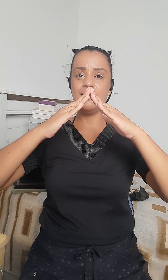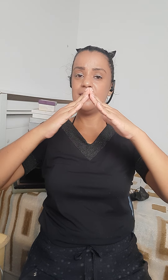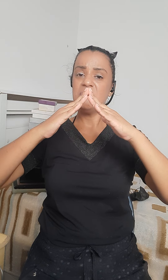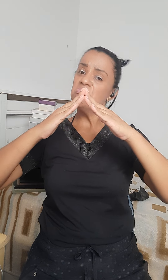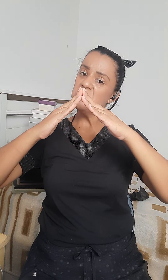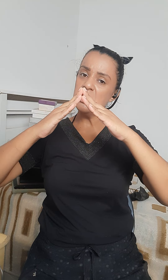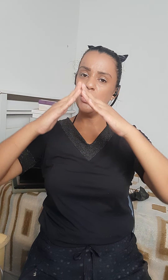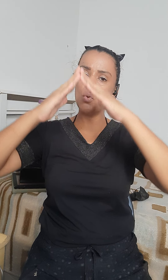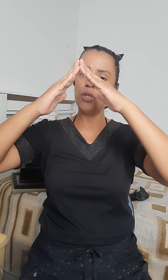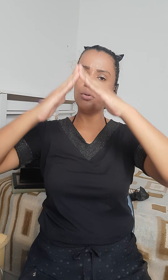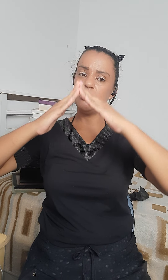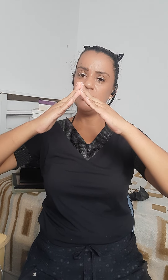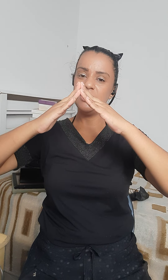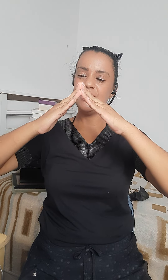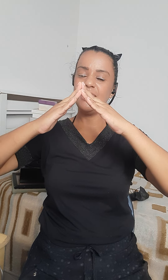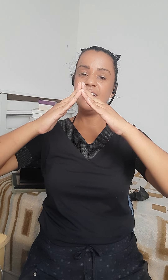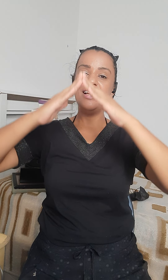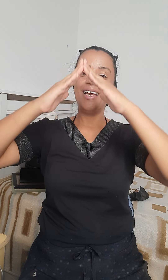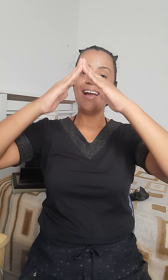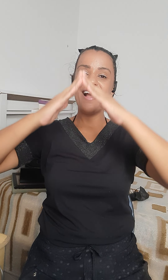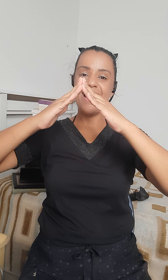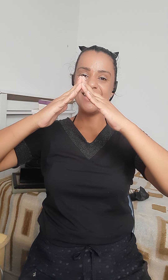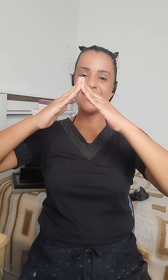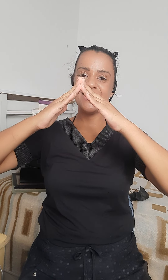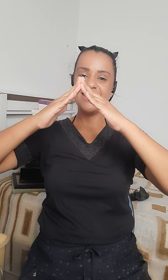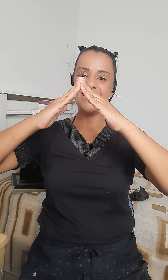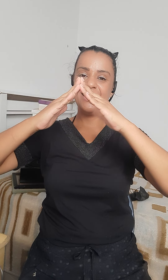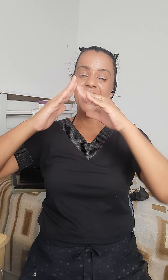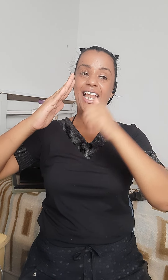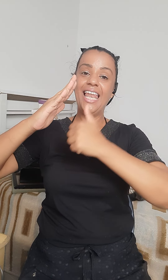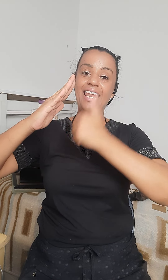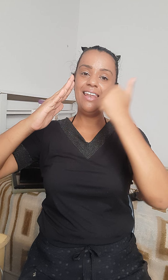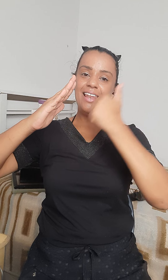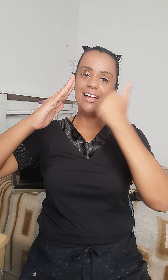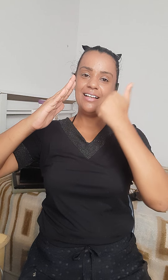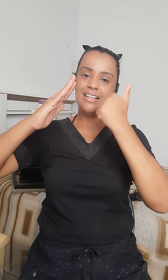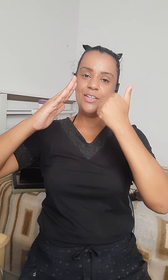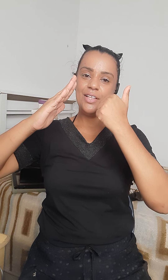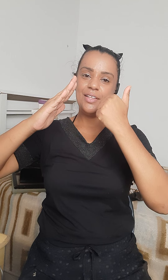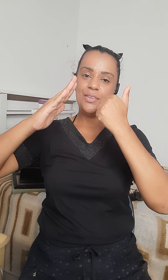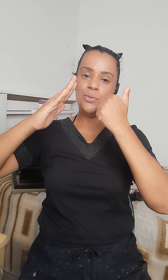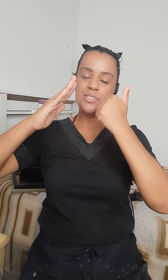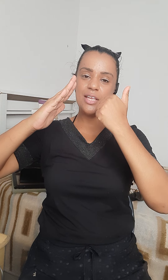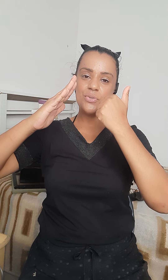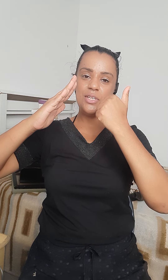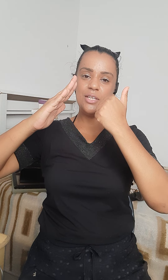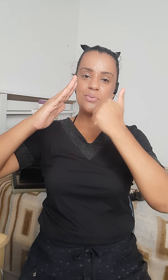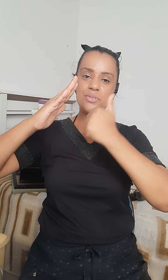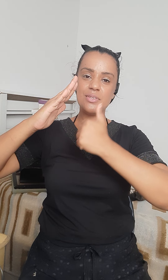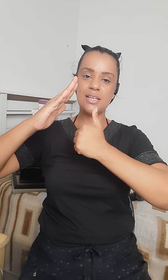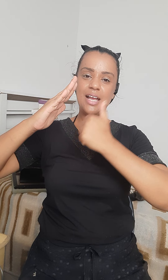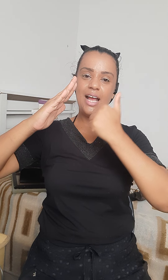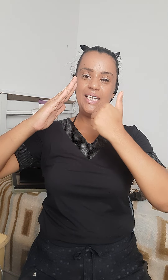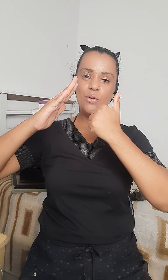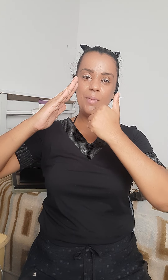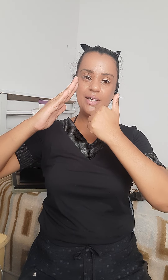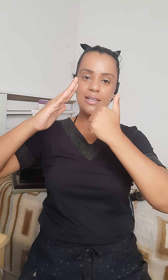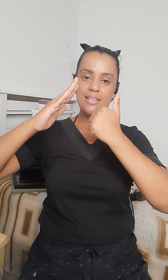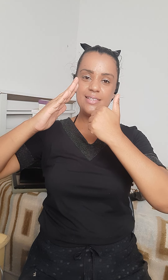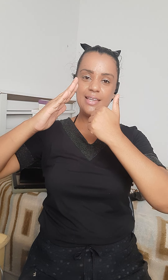Sinal icônico, tá? Casa. Lá nos Estados Unidos, a língua americana de